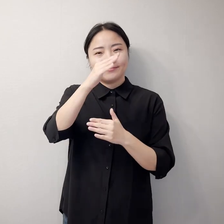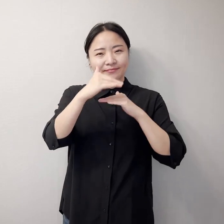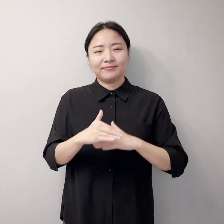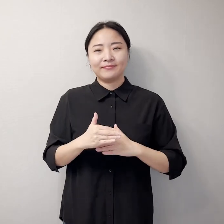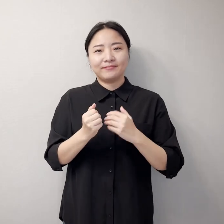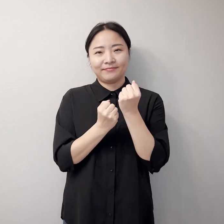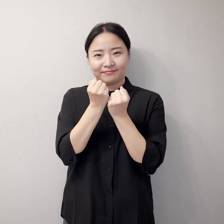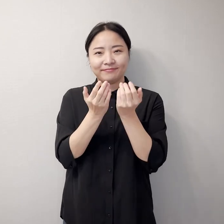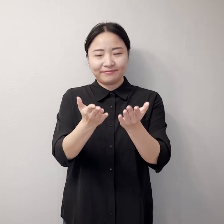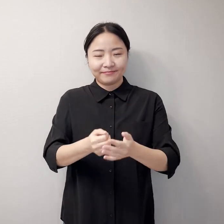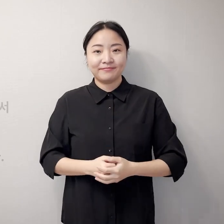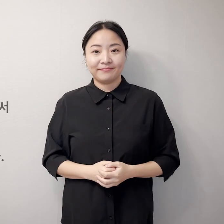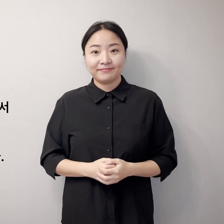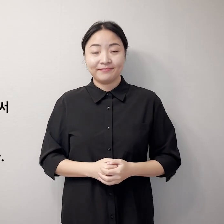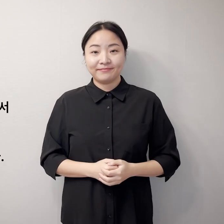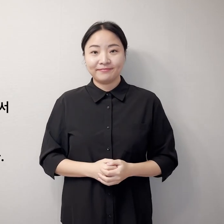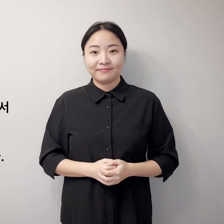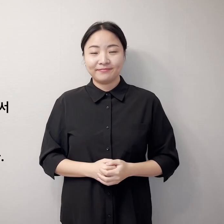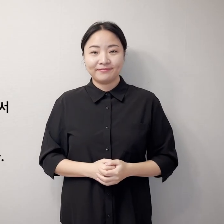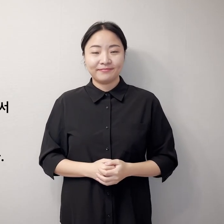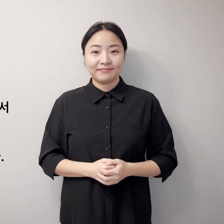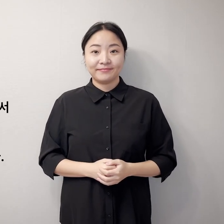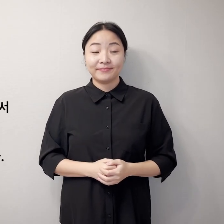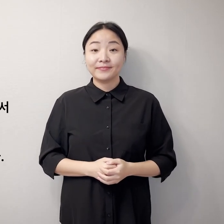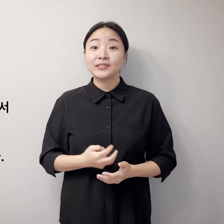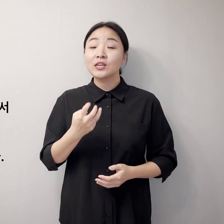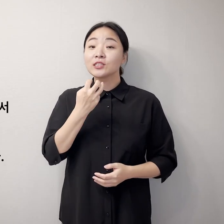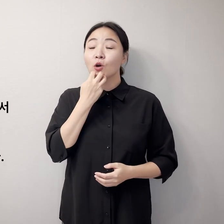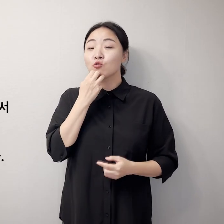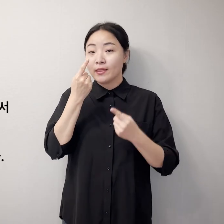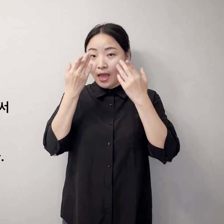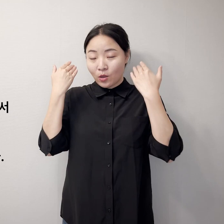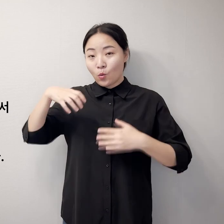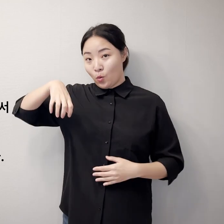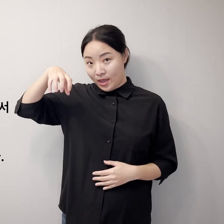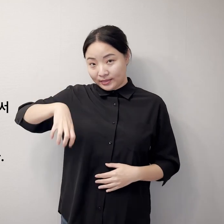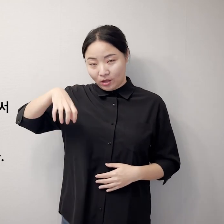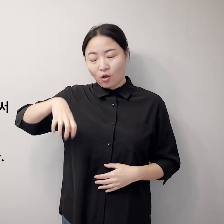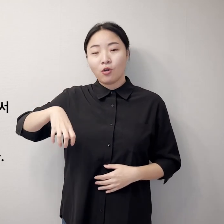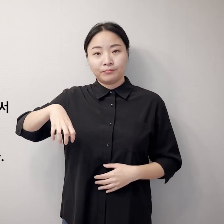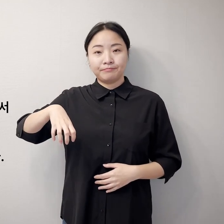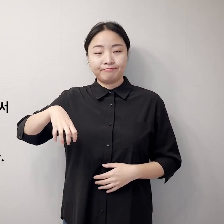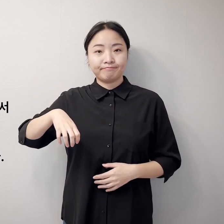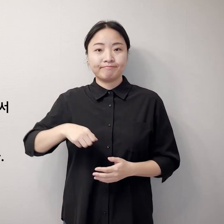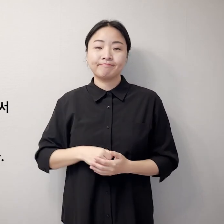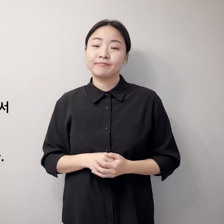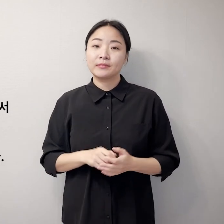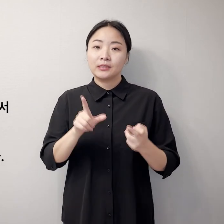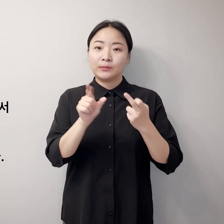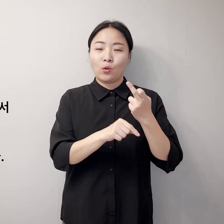본 행사는 서울대학교 제1파워플랜트 68동에서